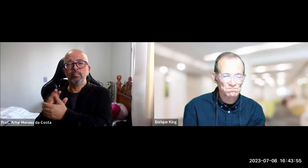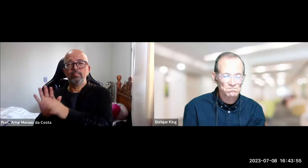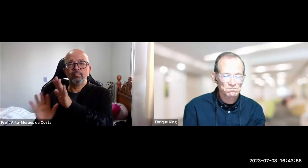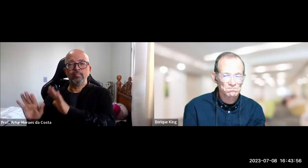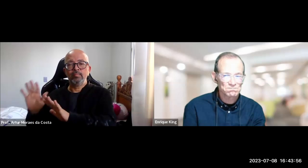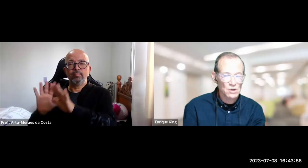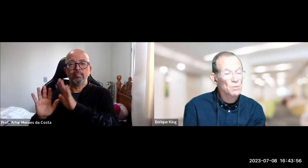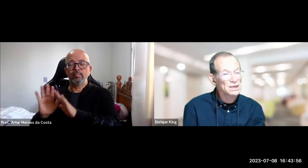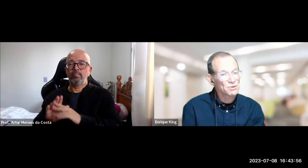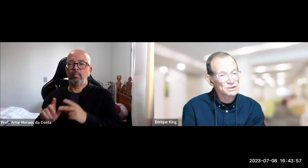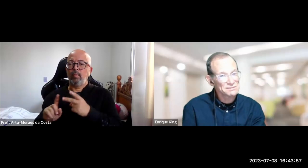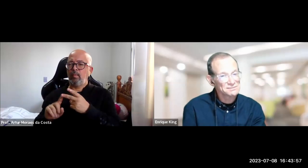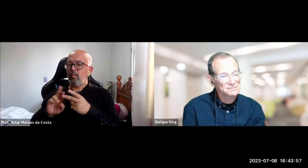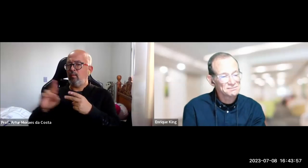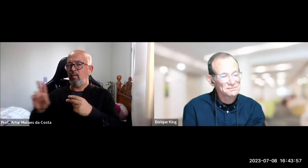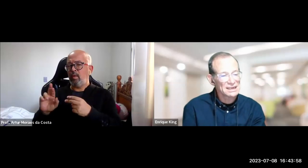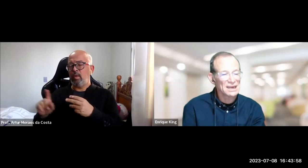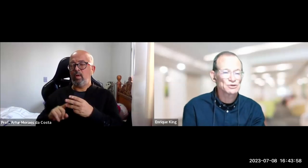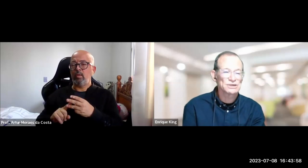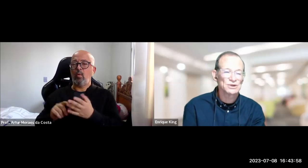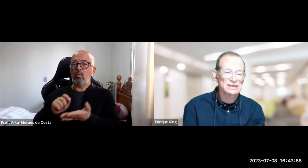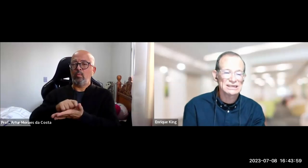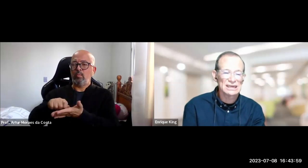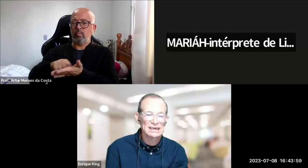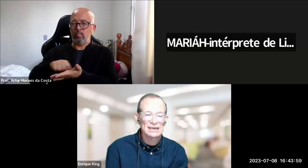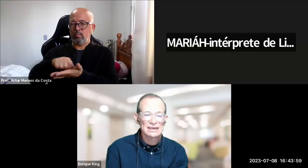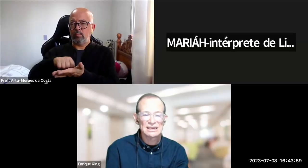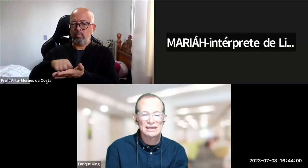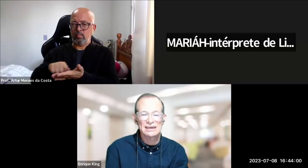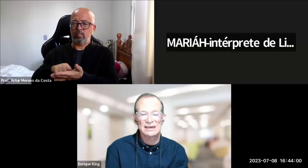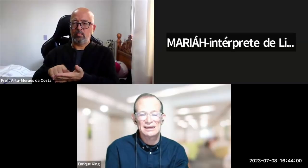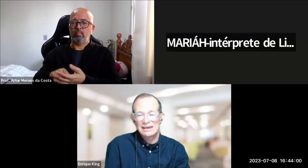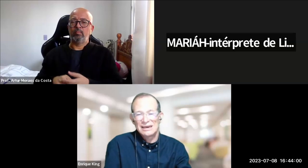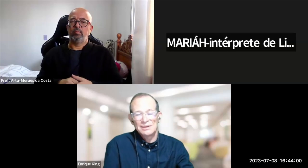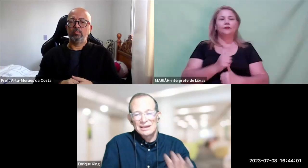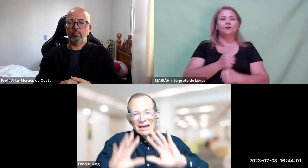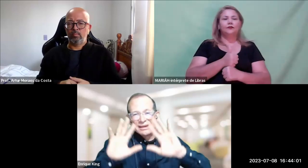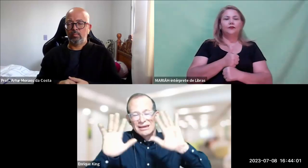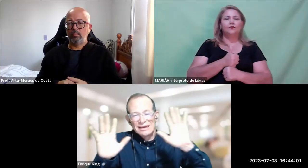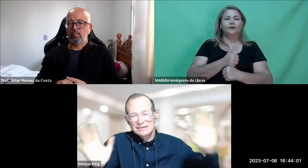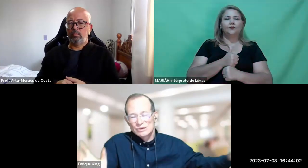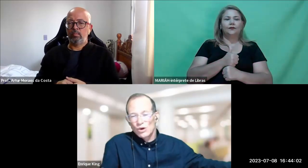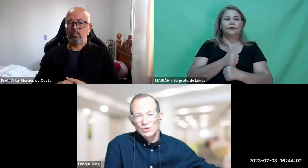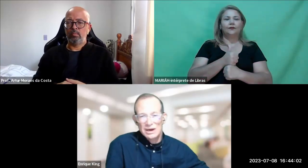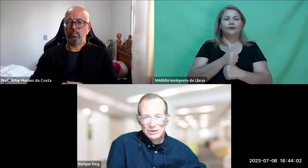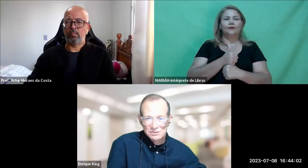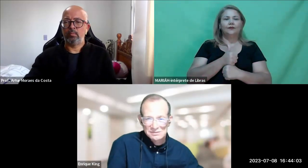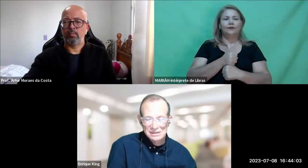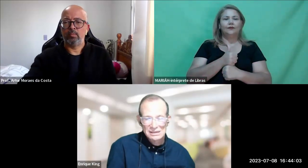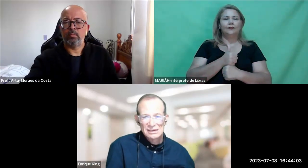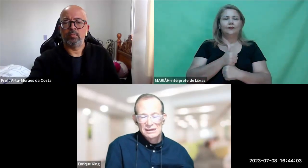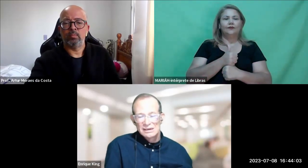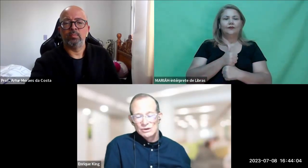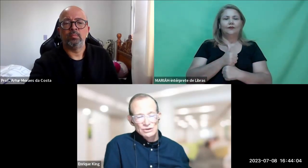mano con mi esposa hemos ido a cine y la verdad es todo un